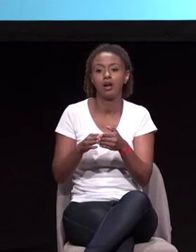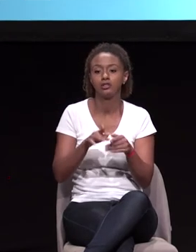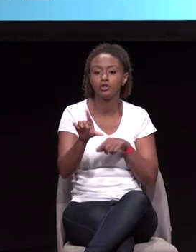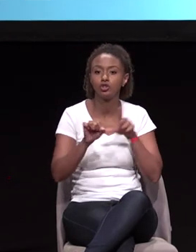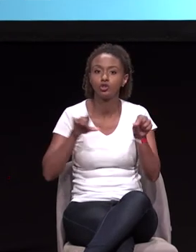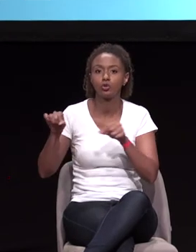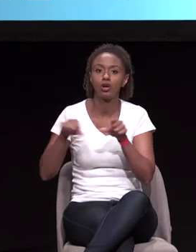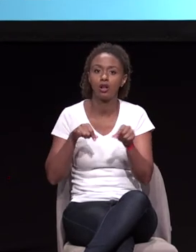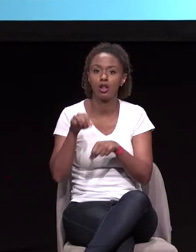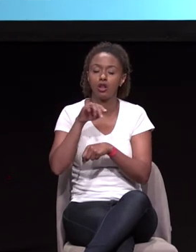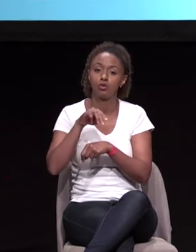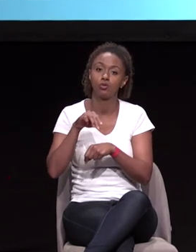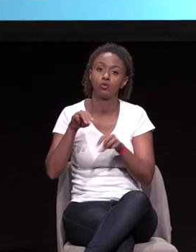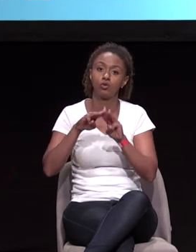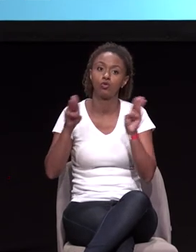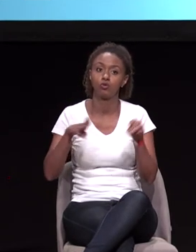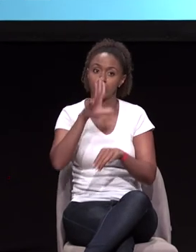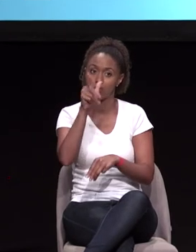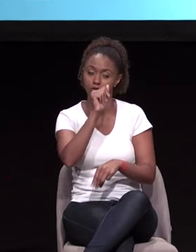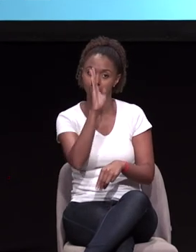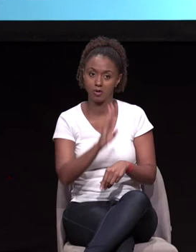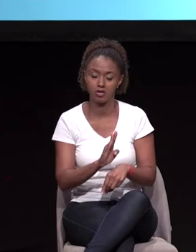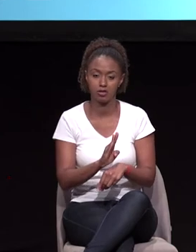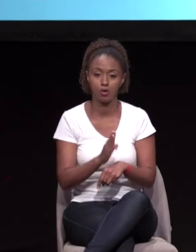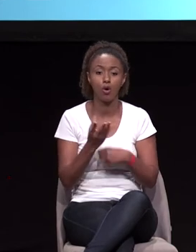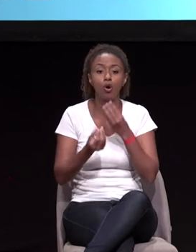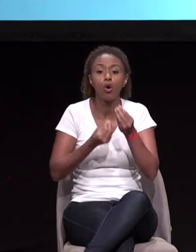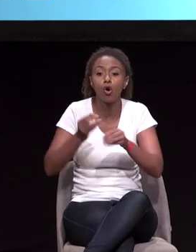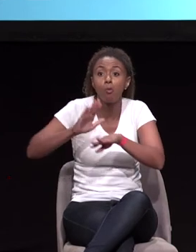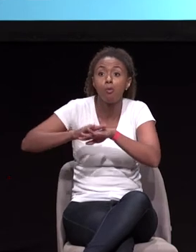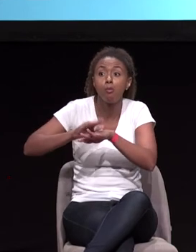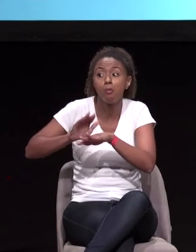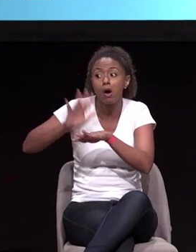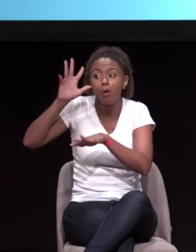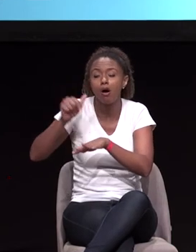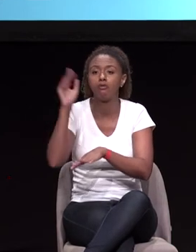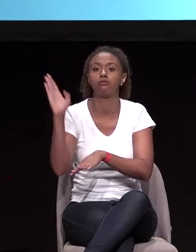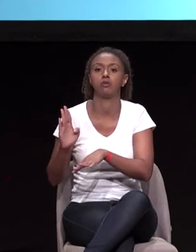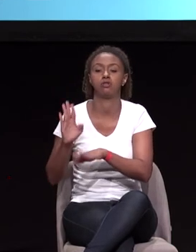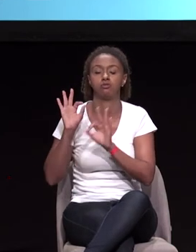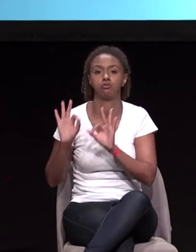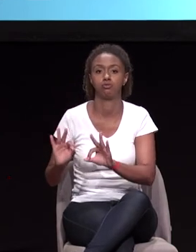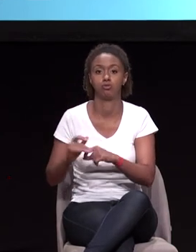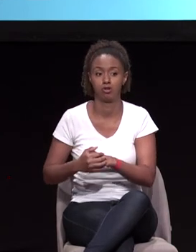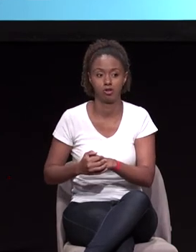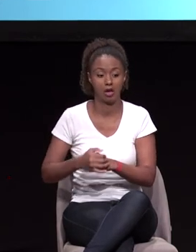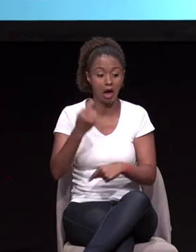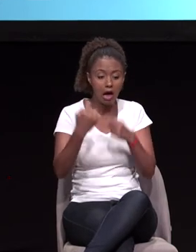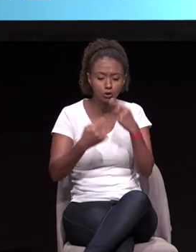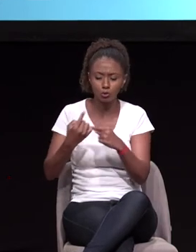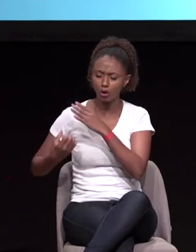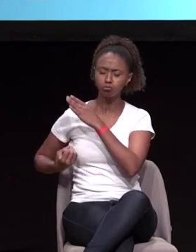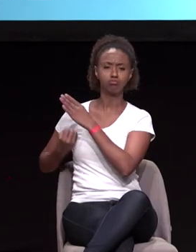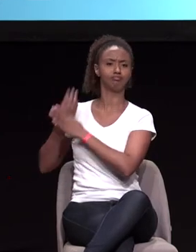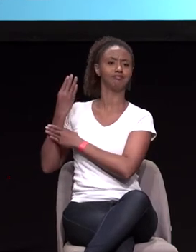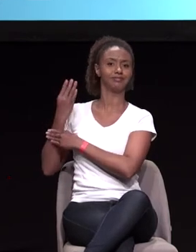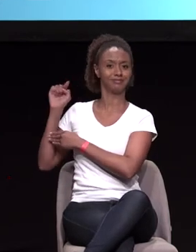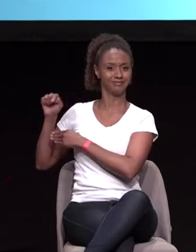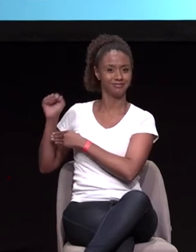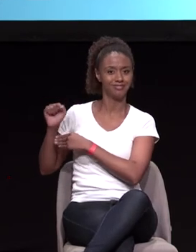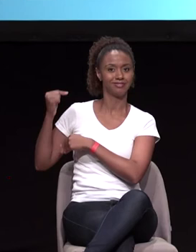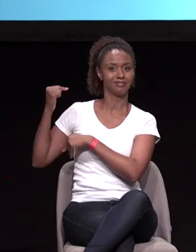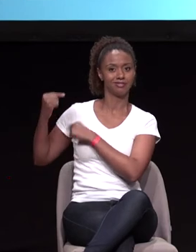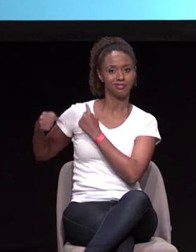brasil em que se pensa na idéia da mão brasileira não é nerd que essa discussão da origem à discussão a